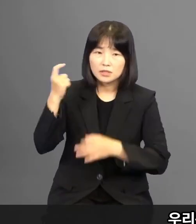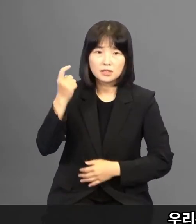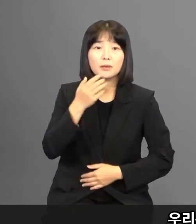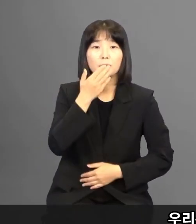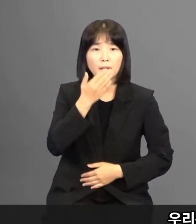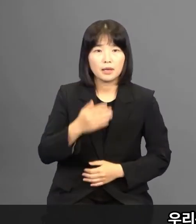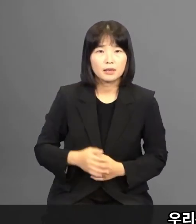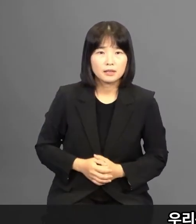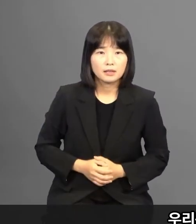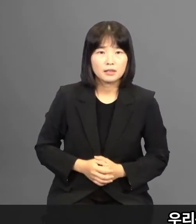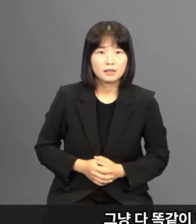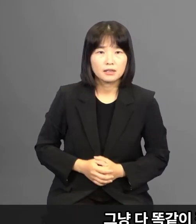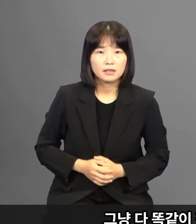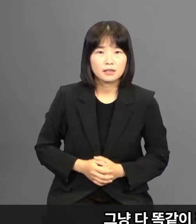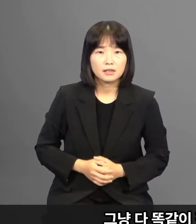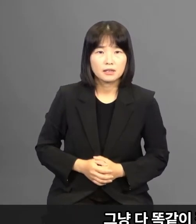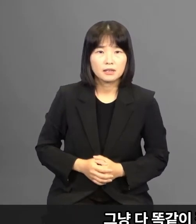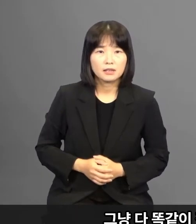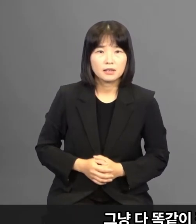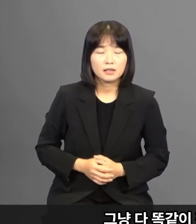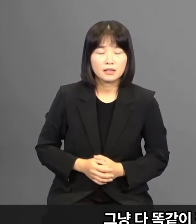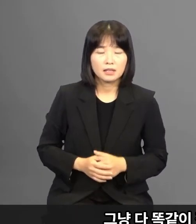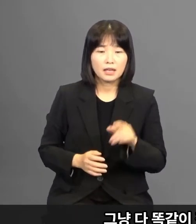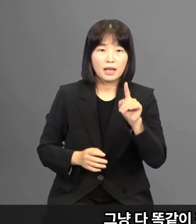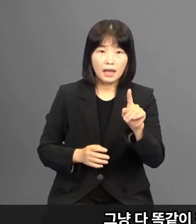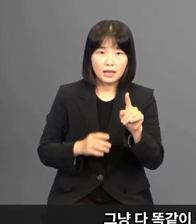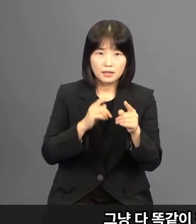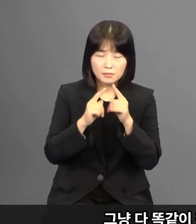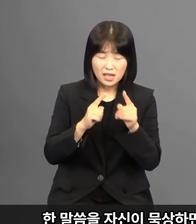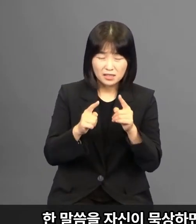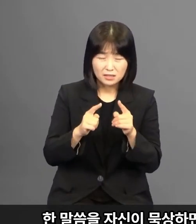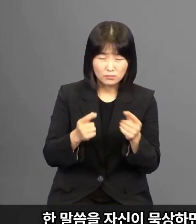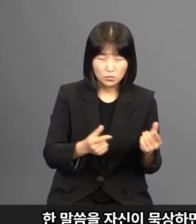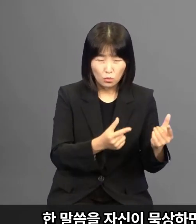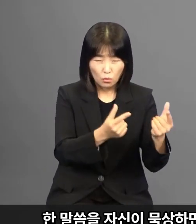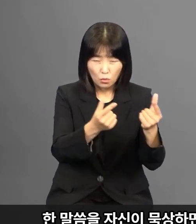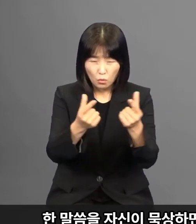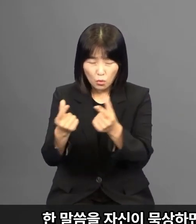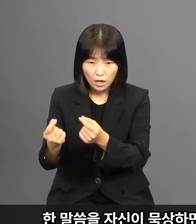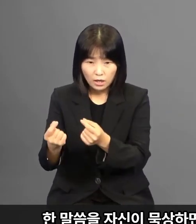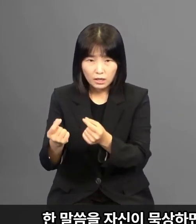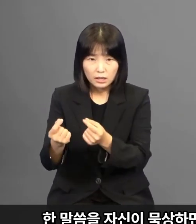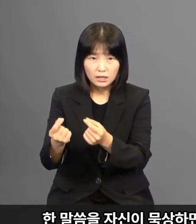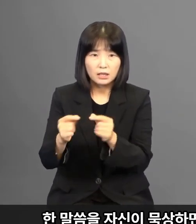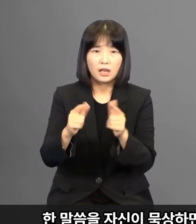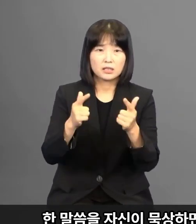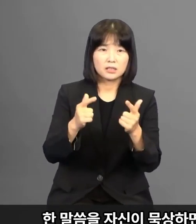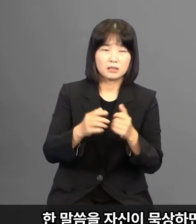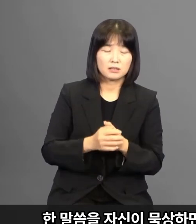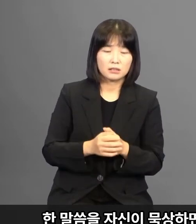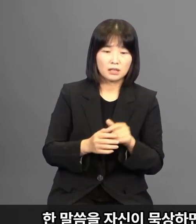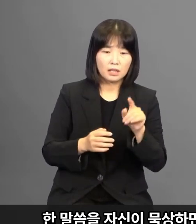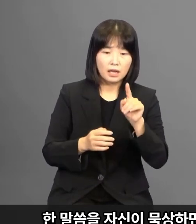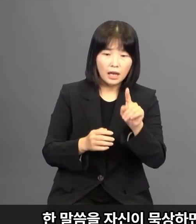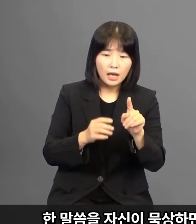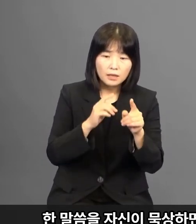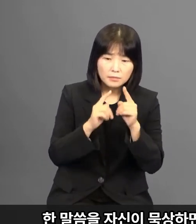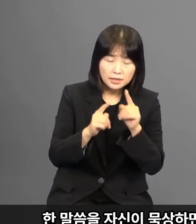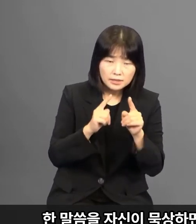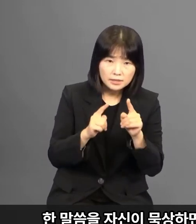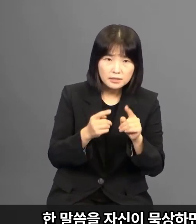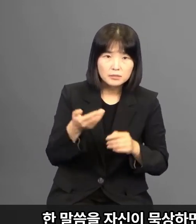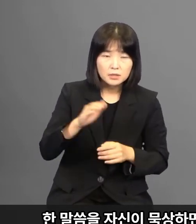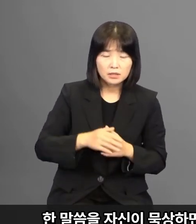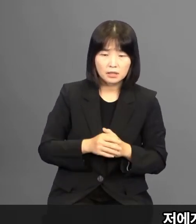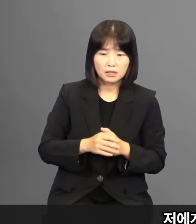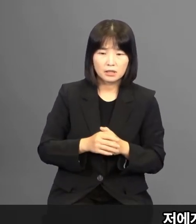우리는 한 말씀 가지고 그냥 다 똑같이 적용된다고 생각하죠. 아니요. 한 말씀을 자신이 묵상하면 그 사람에게 주는 메시지가 또